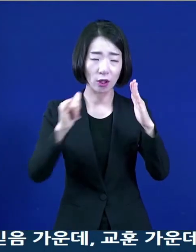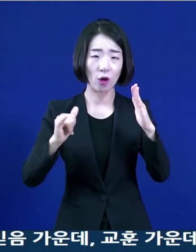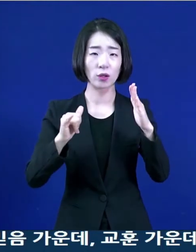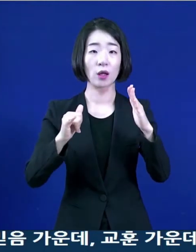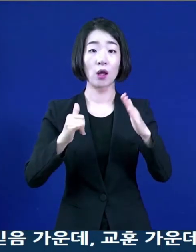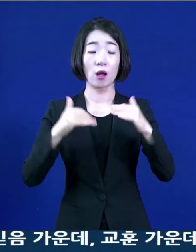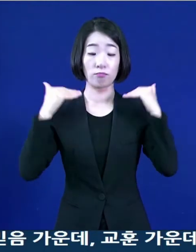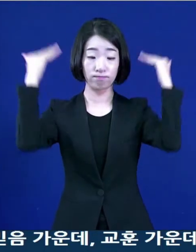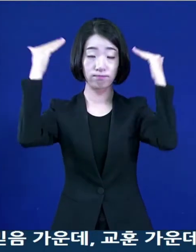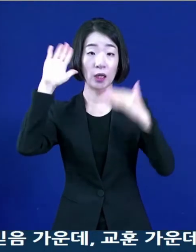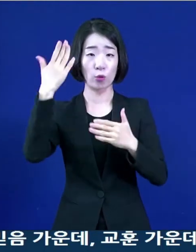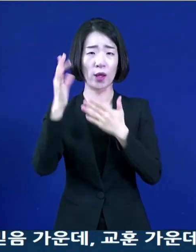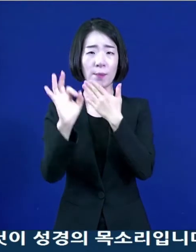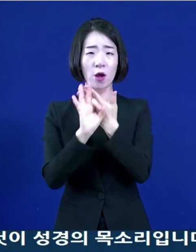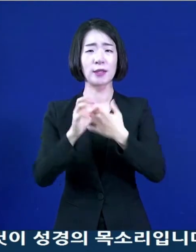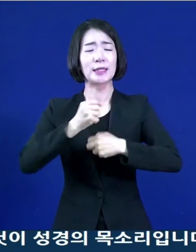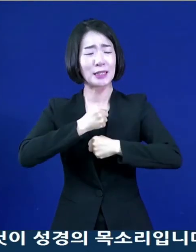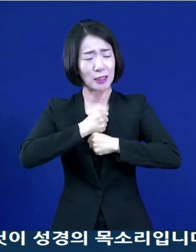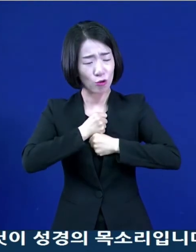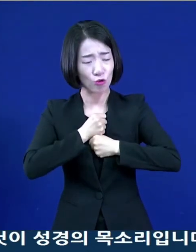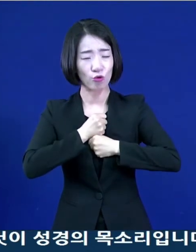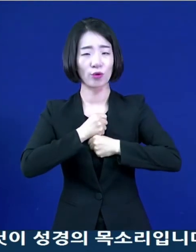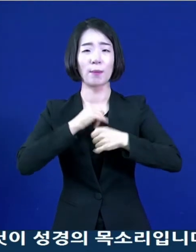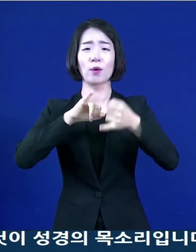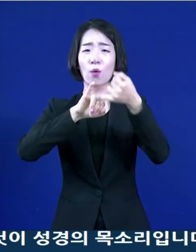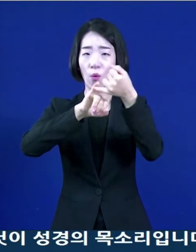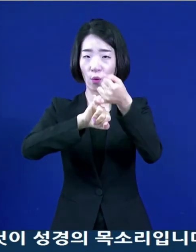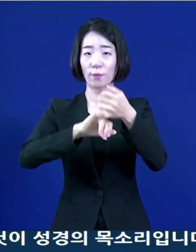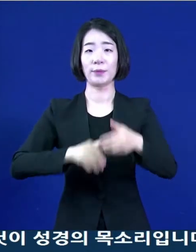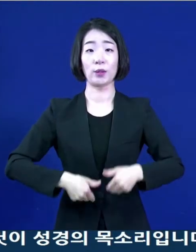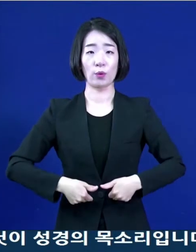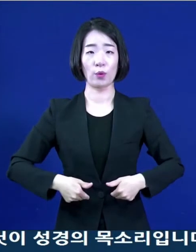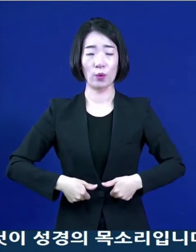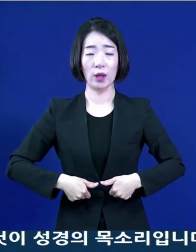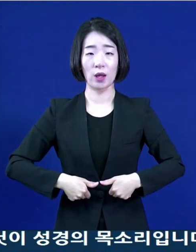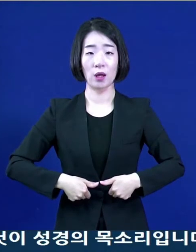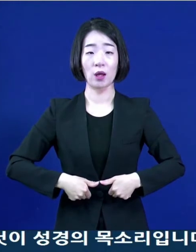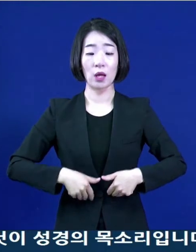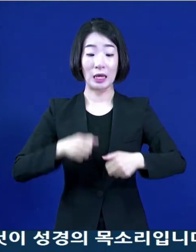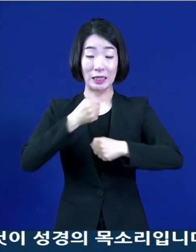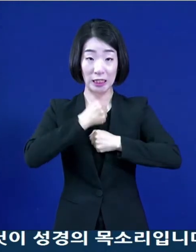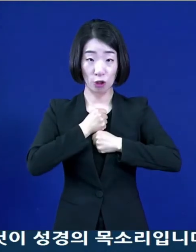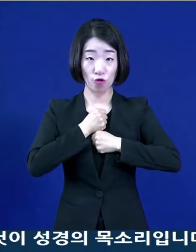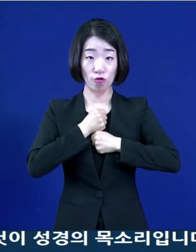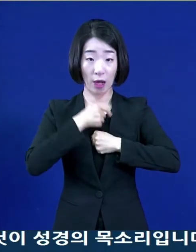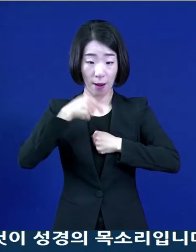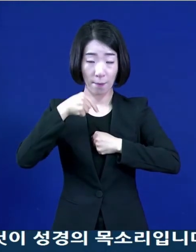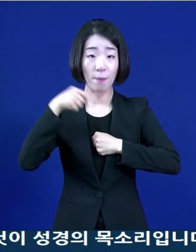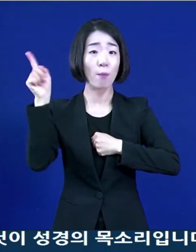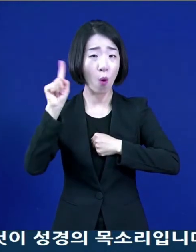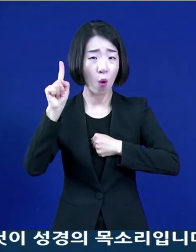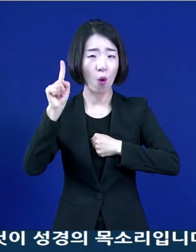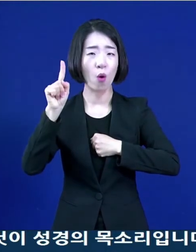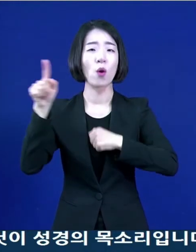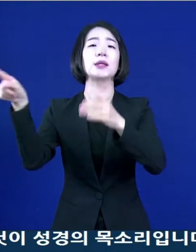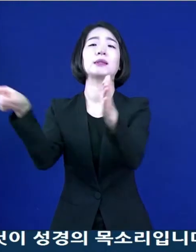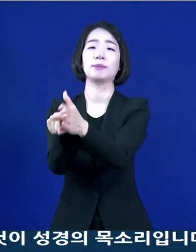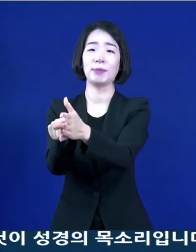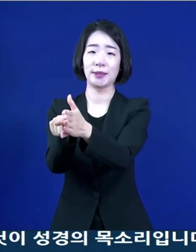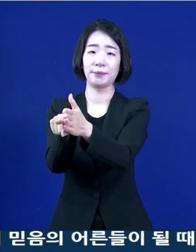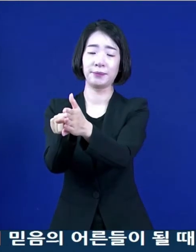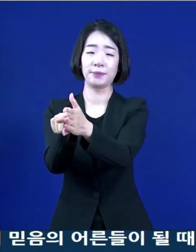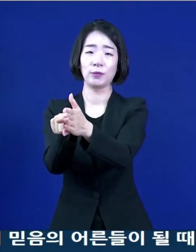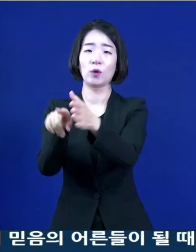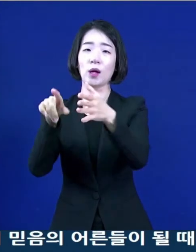있어야 된다는 겁니다. 그리고 그 신중함의 근원은 신앙이라는 겁니다. 여러분, 내가